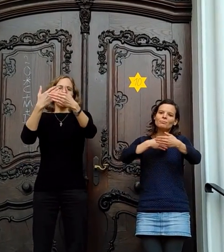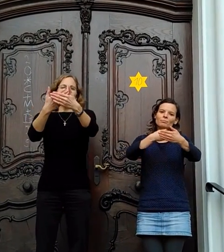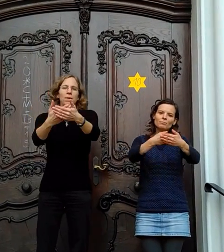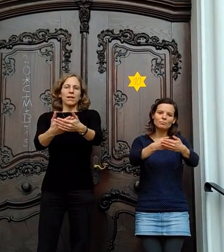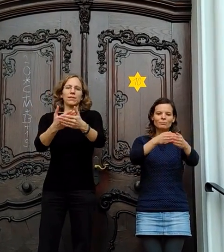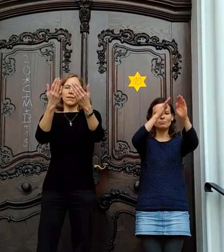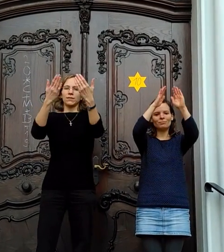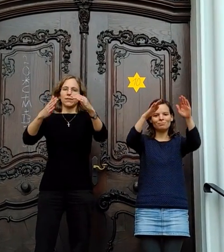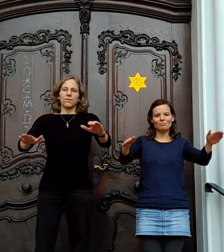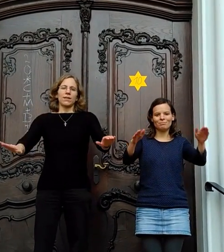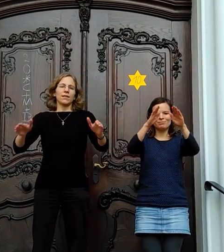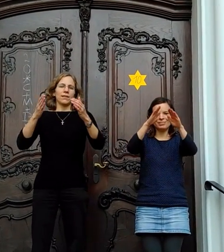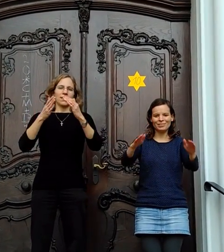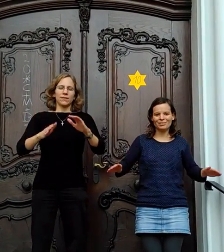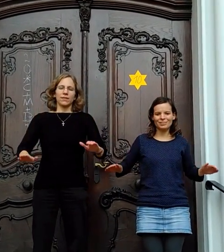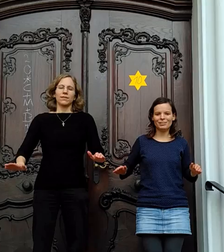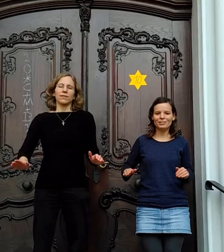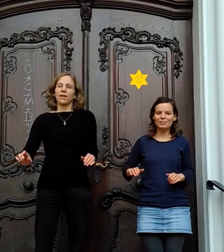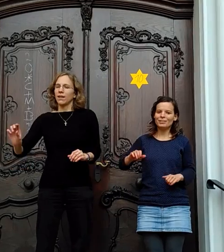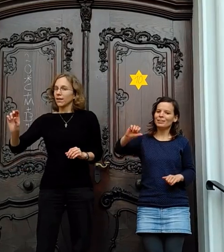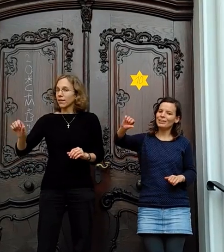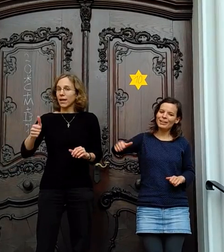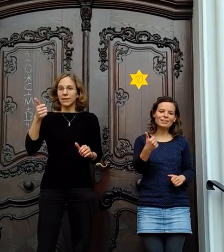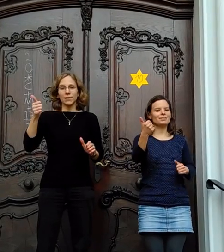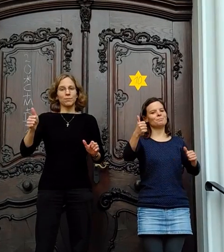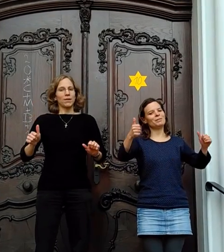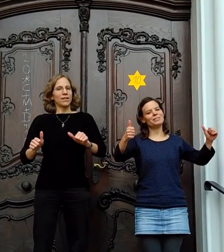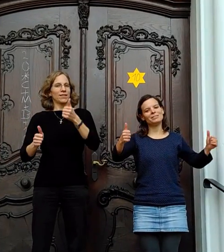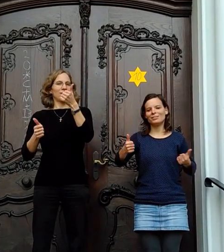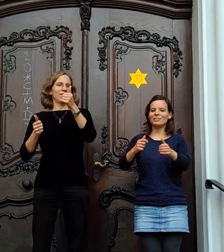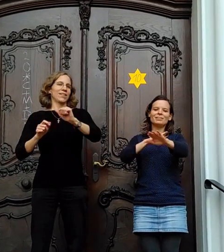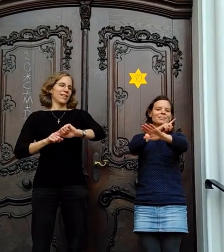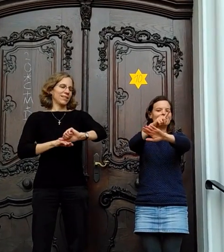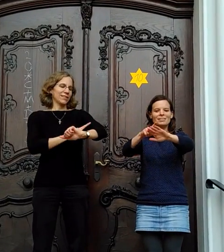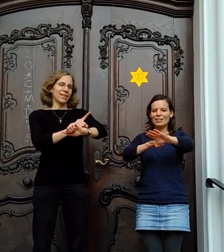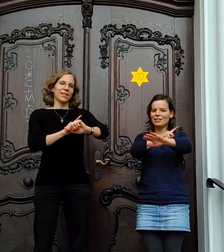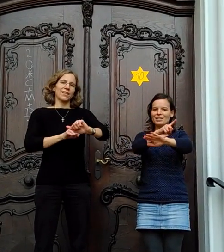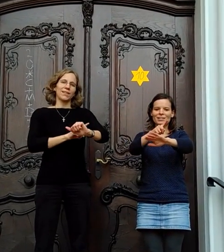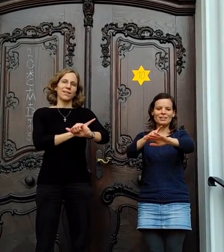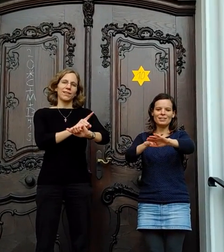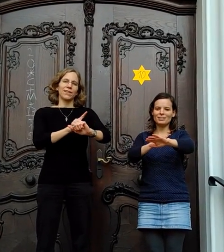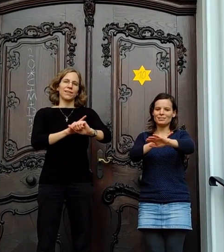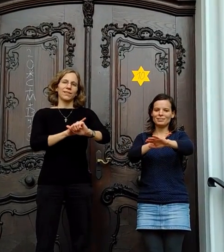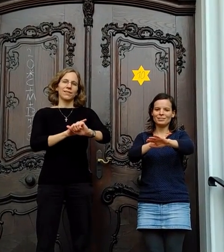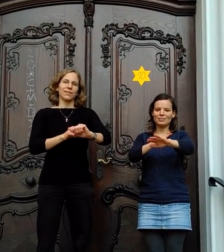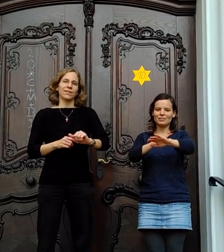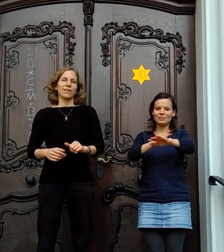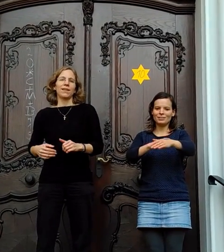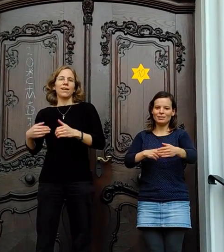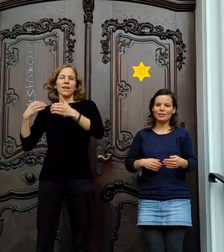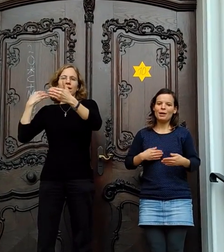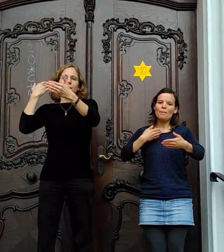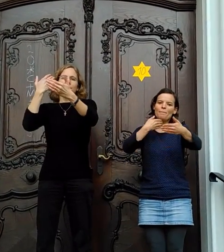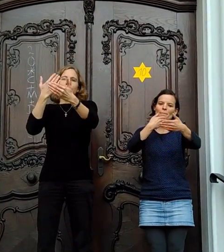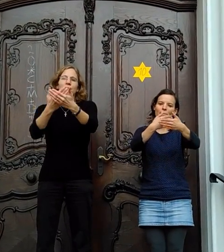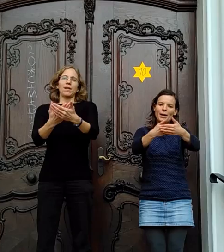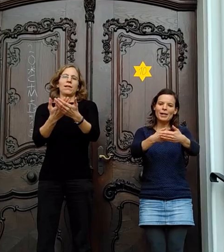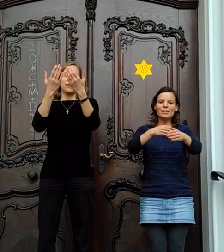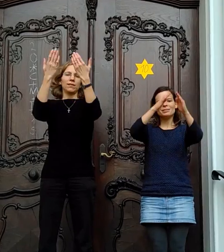Bald ist Weihnachten, eine ganz besondere Zeit Bald ist